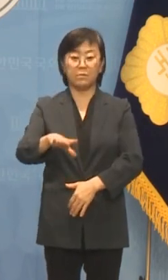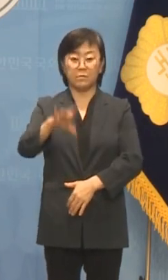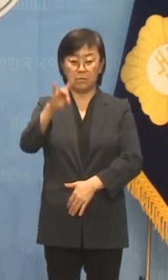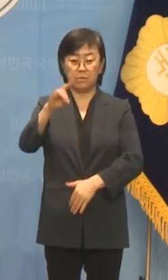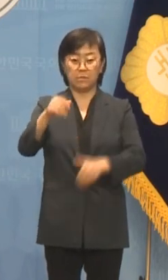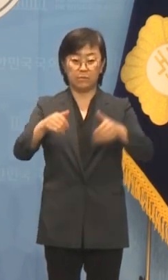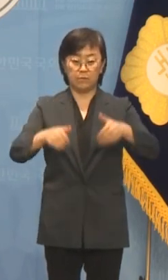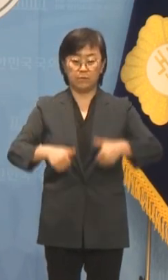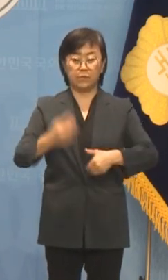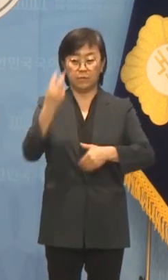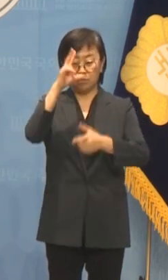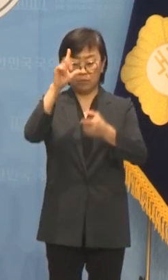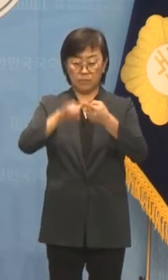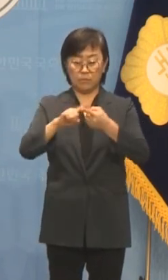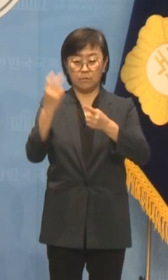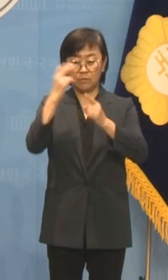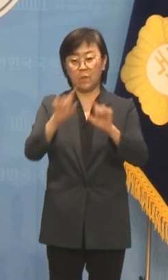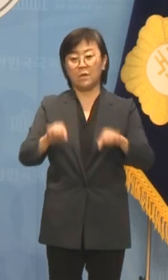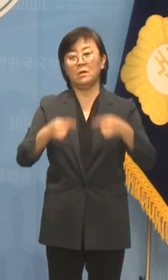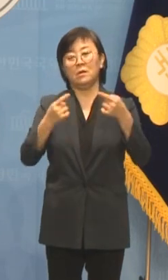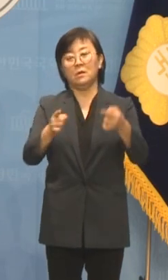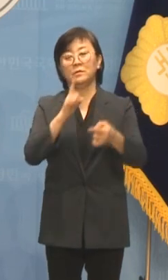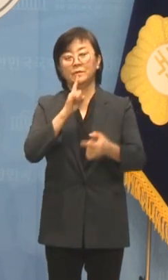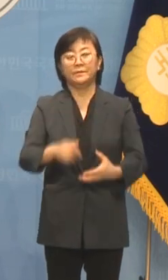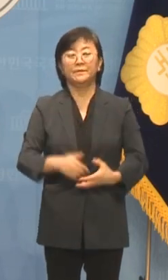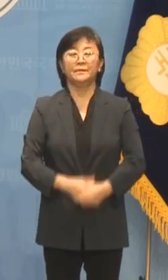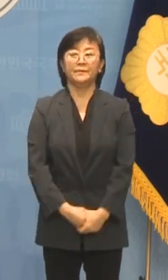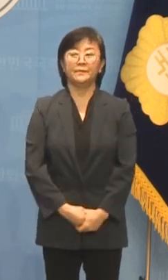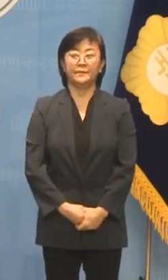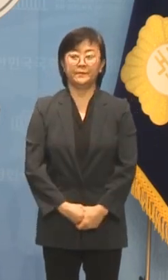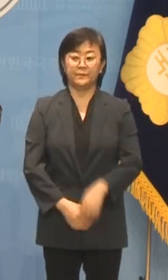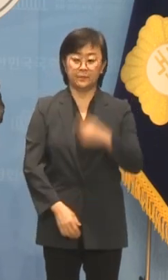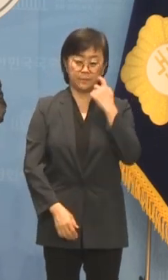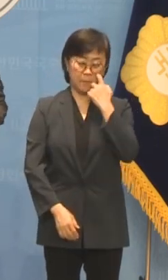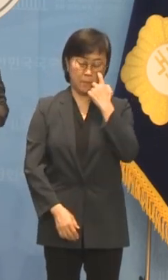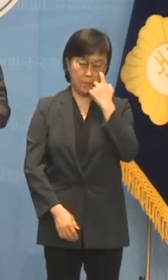하고 검찰 수사에 협조하길 바랍니다.